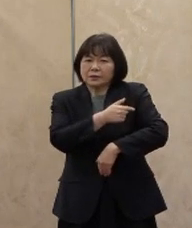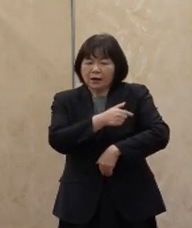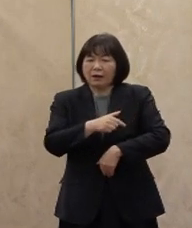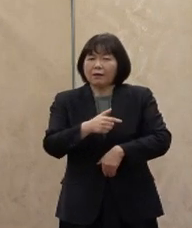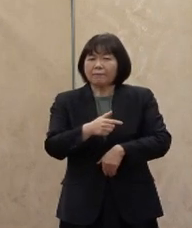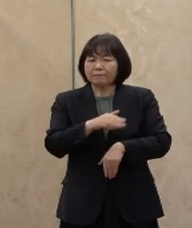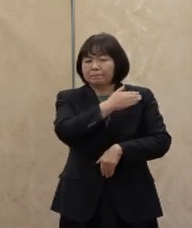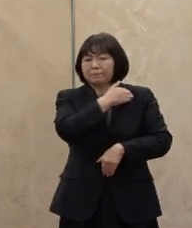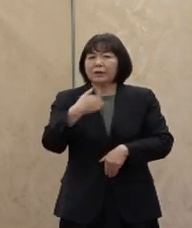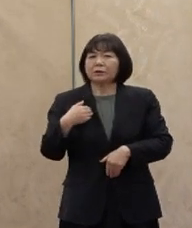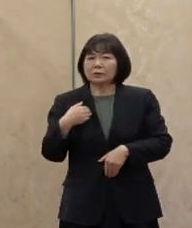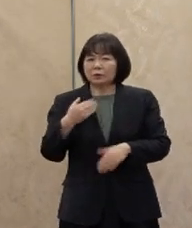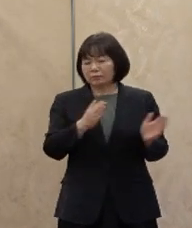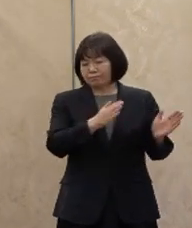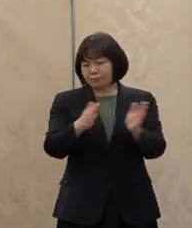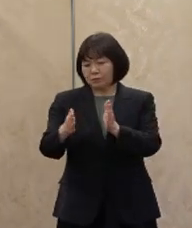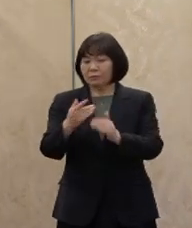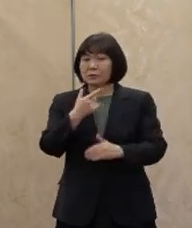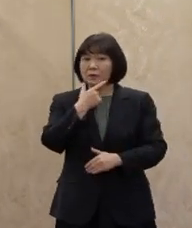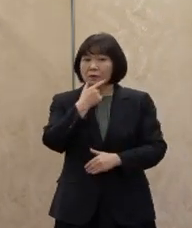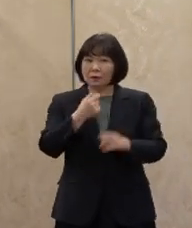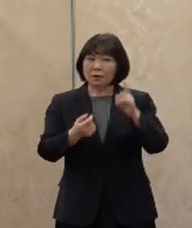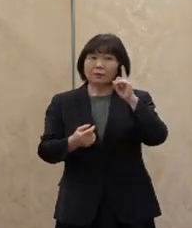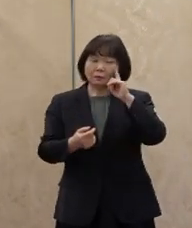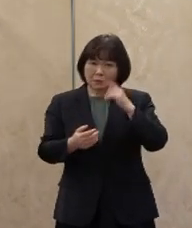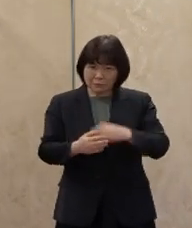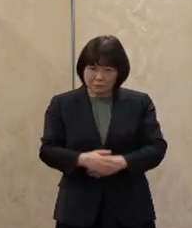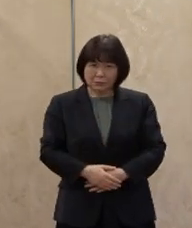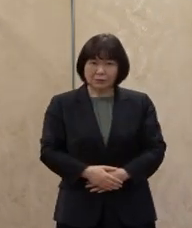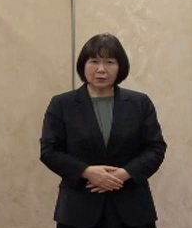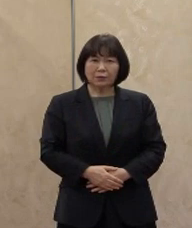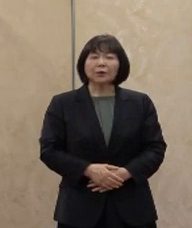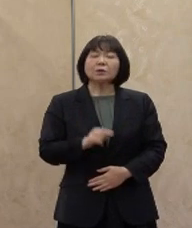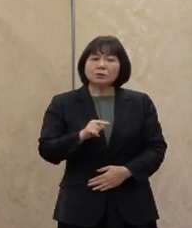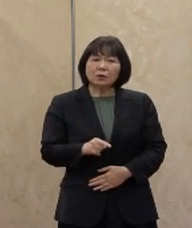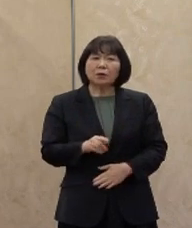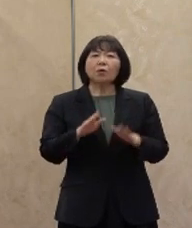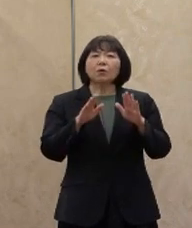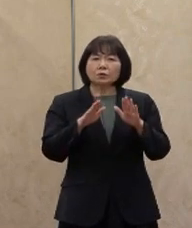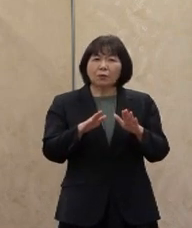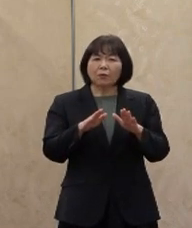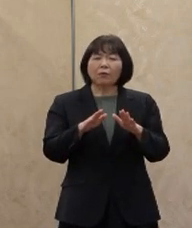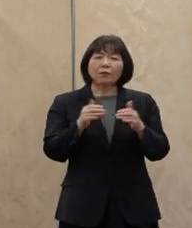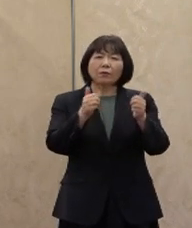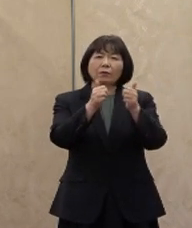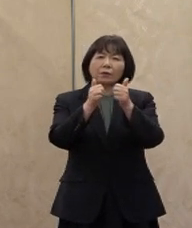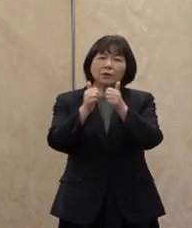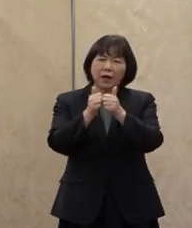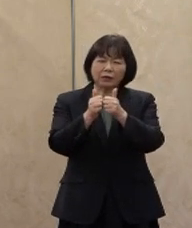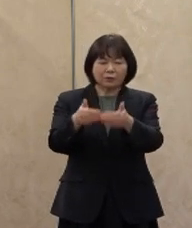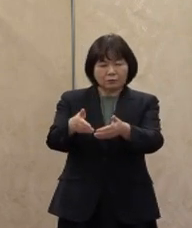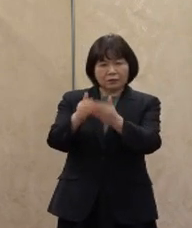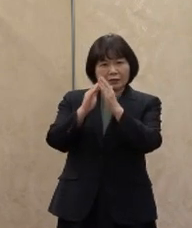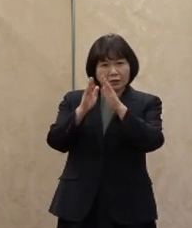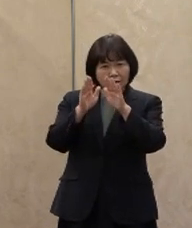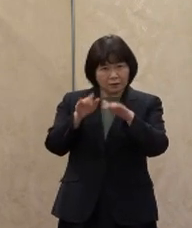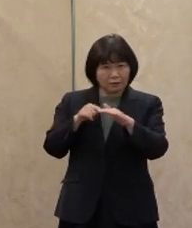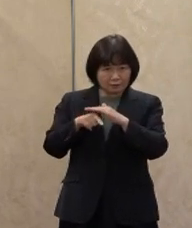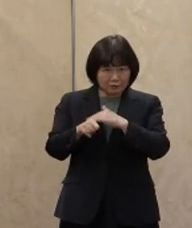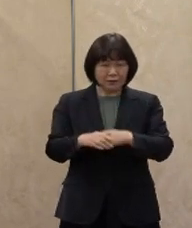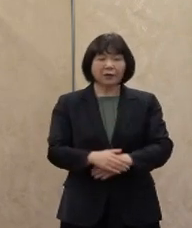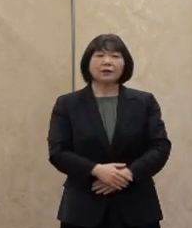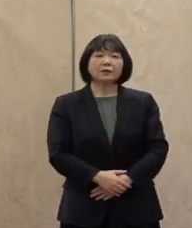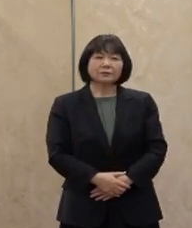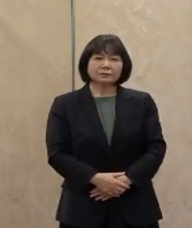ように、していきたいと、そのことを、まあ、今日ある意味会議体として立ち上げたというところでもあります